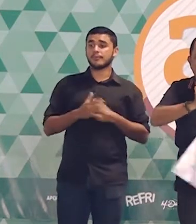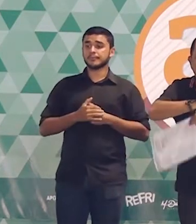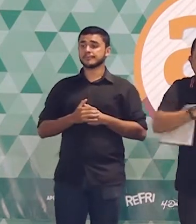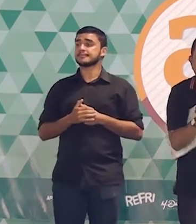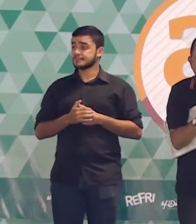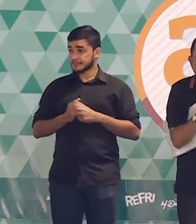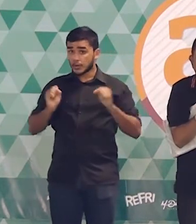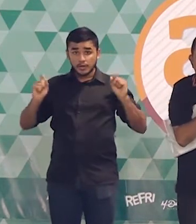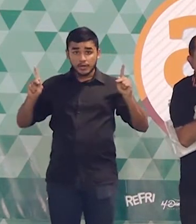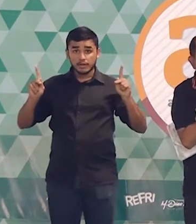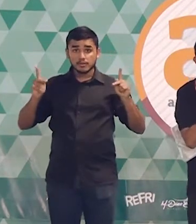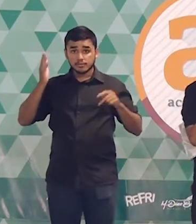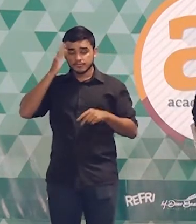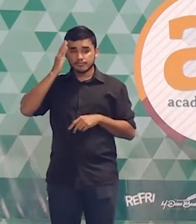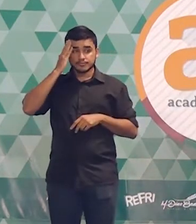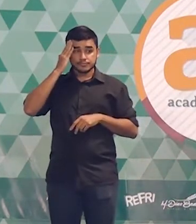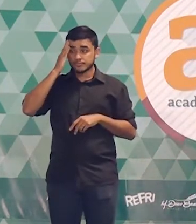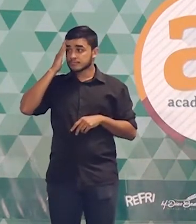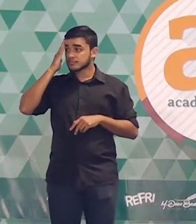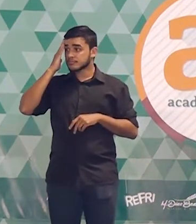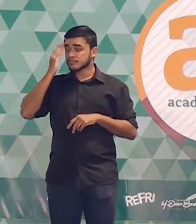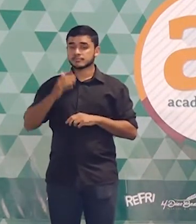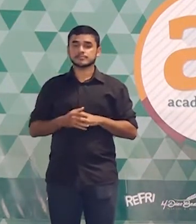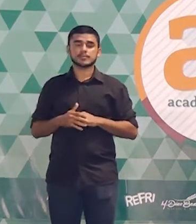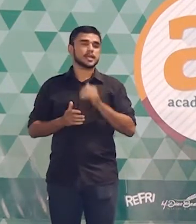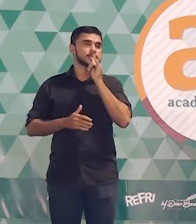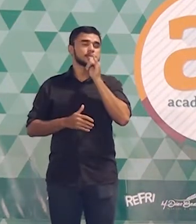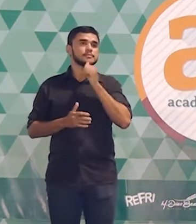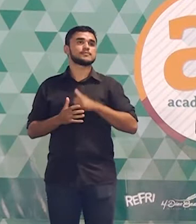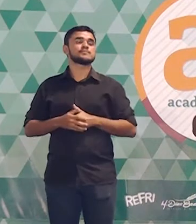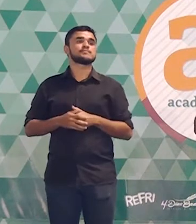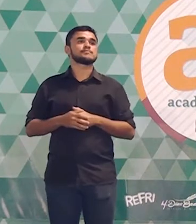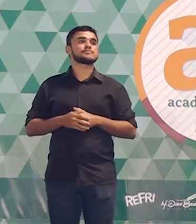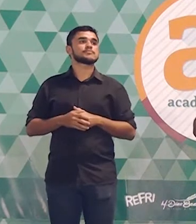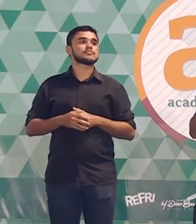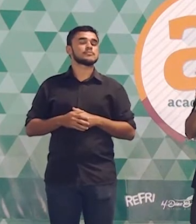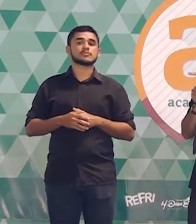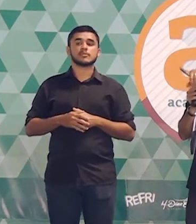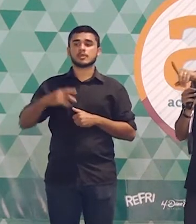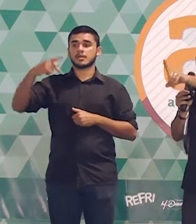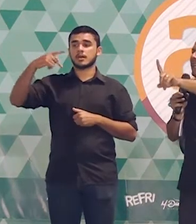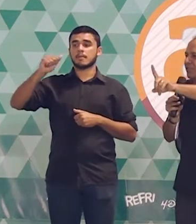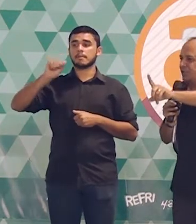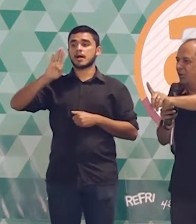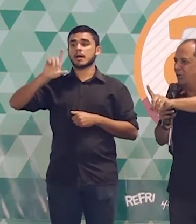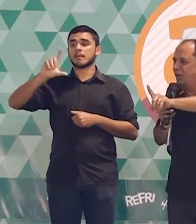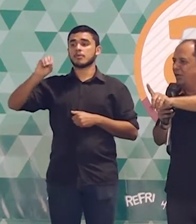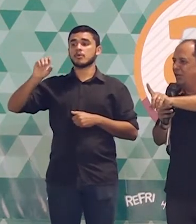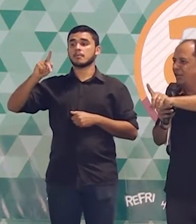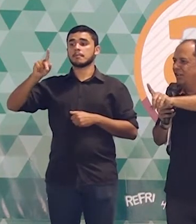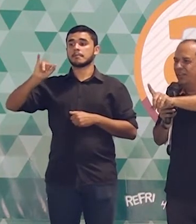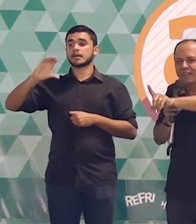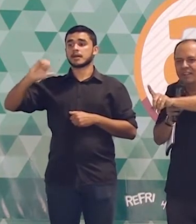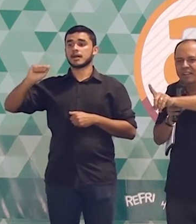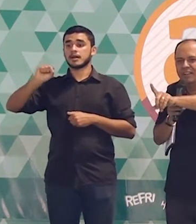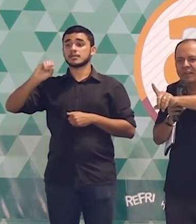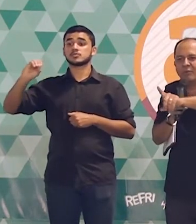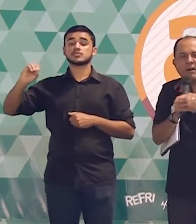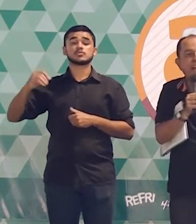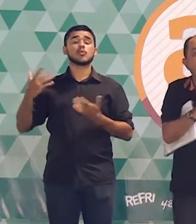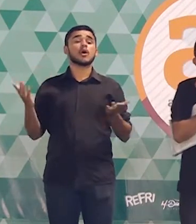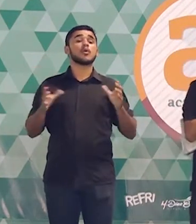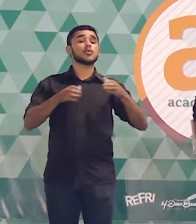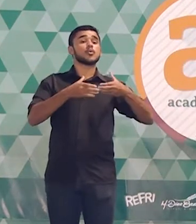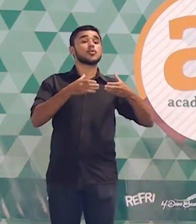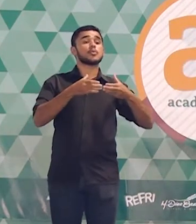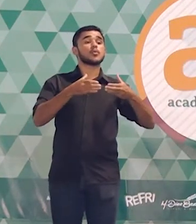Pode ser? É. Por exemplo, Pablo Picasso.